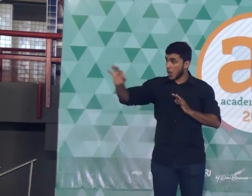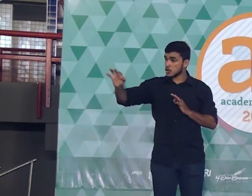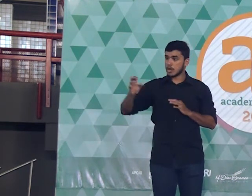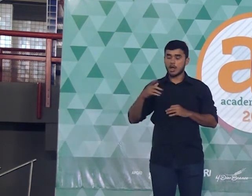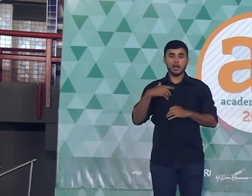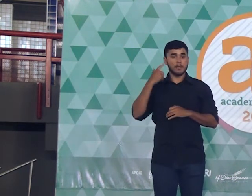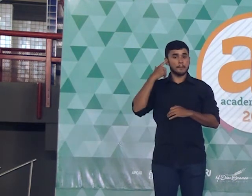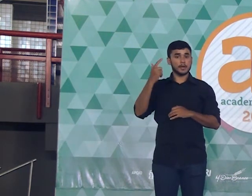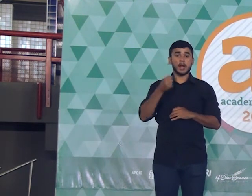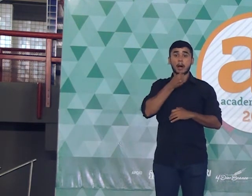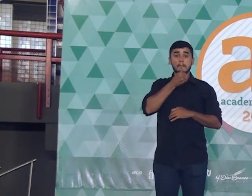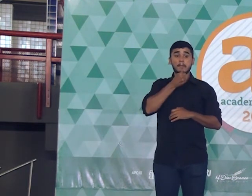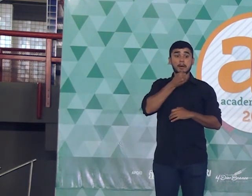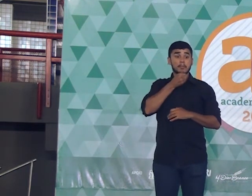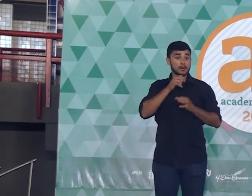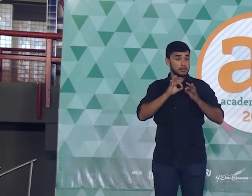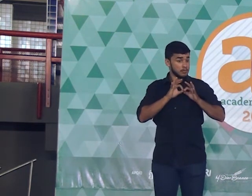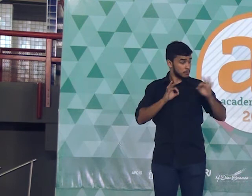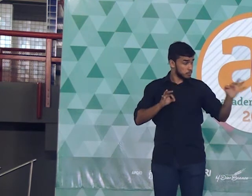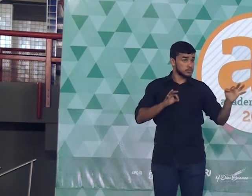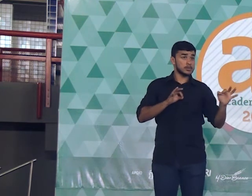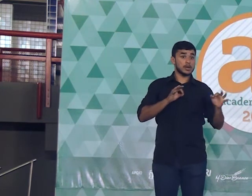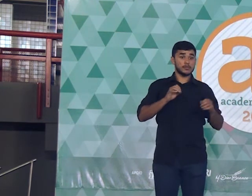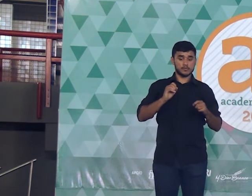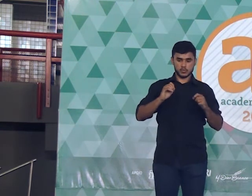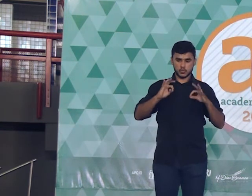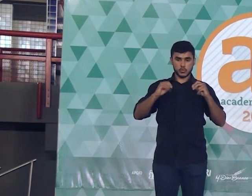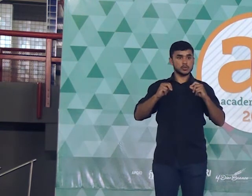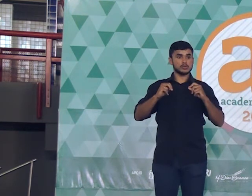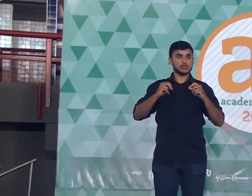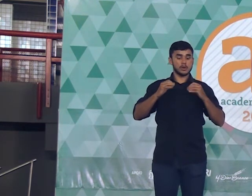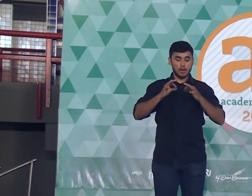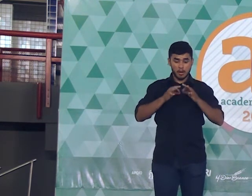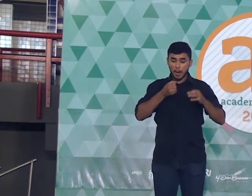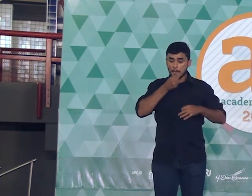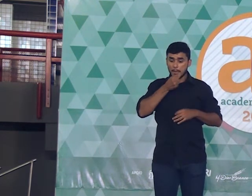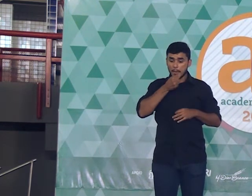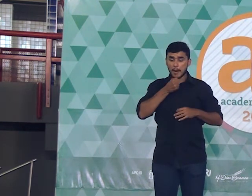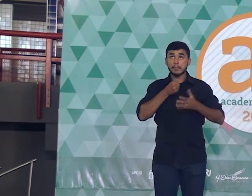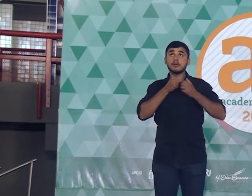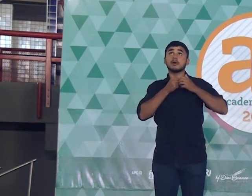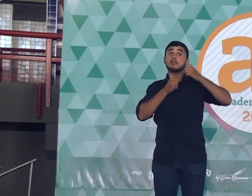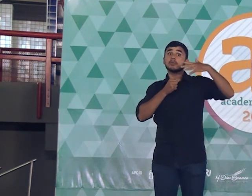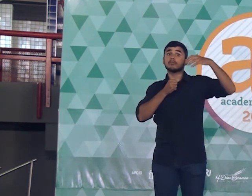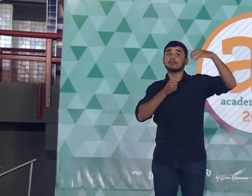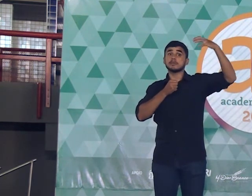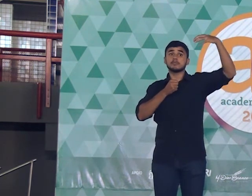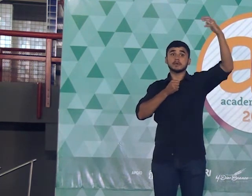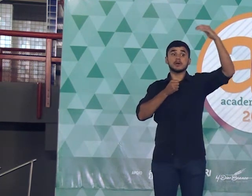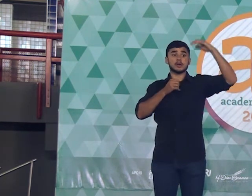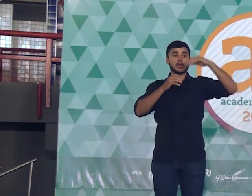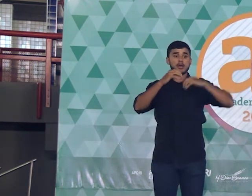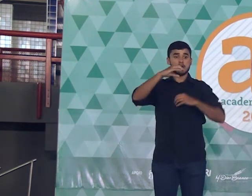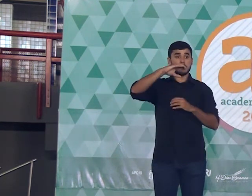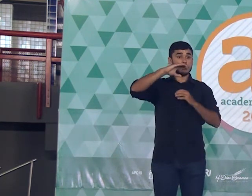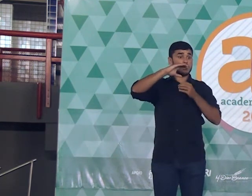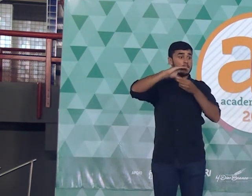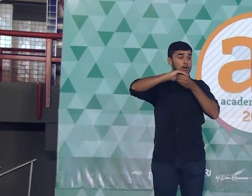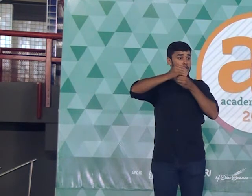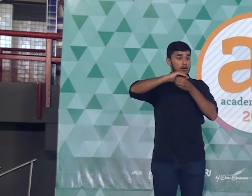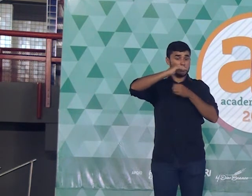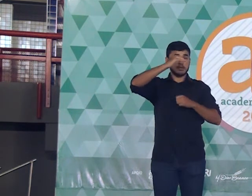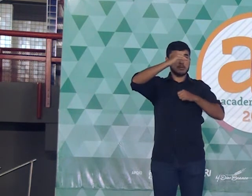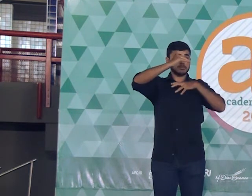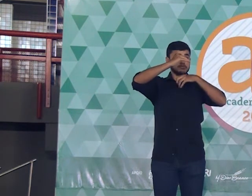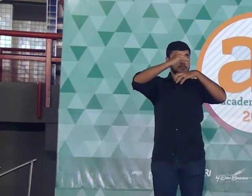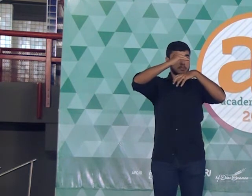que acontece? O som bate no teto e retorna. O tempo que ele vai e leva para voltar é diferente do tempo